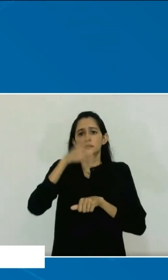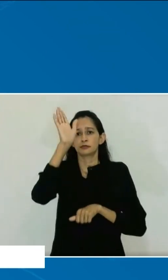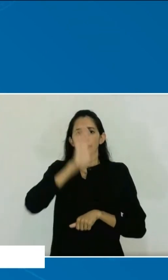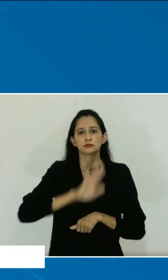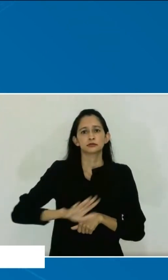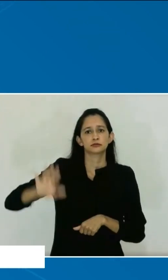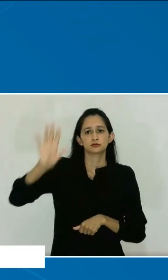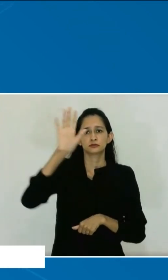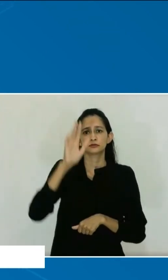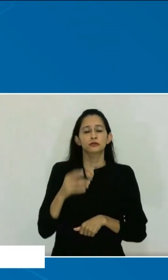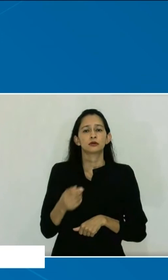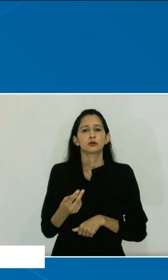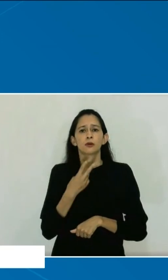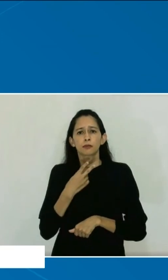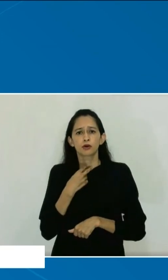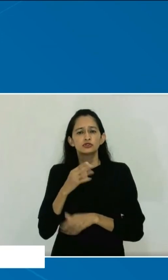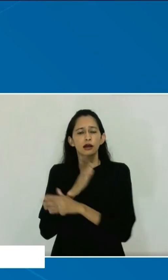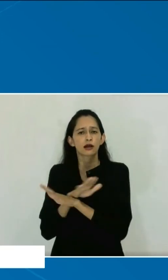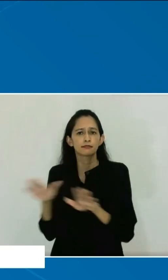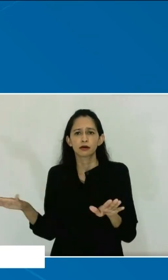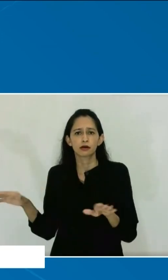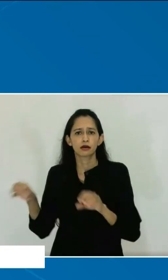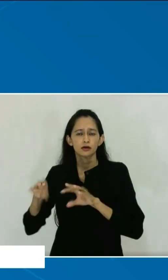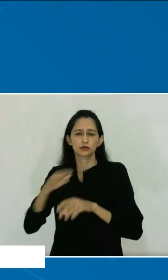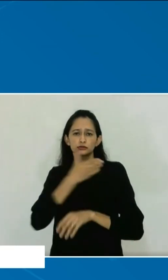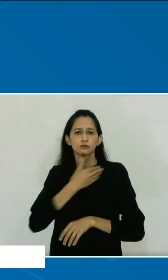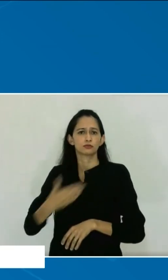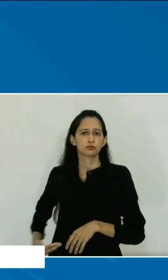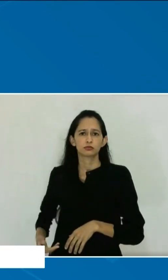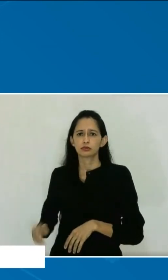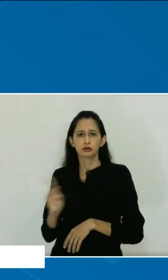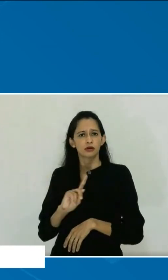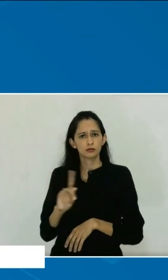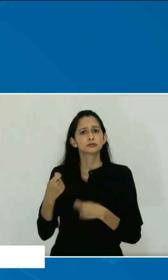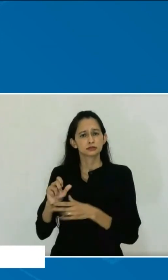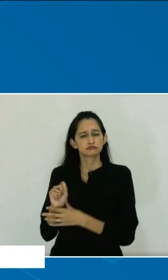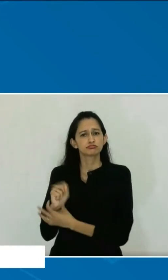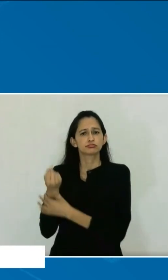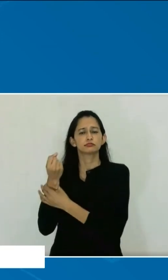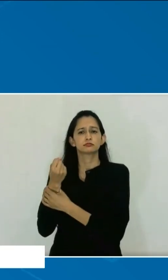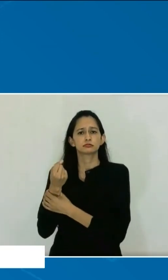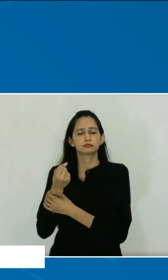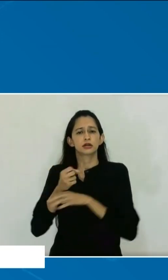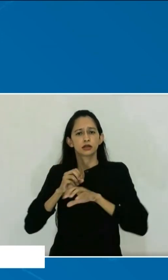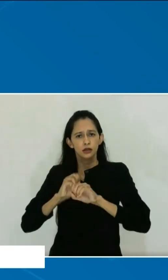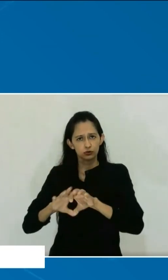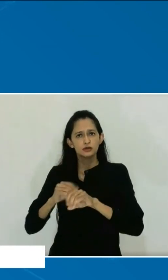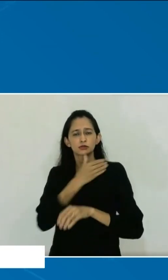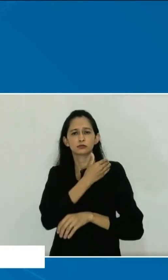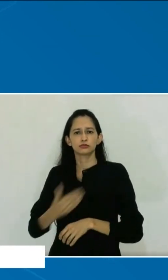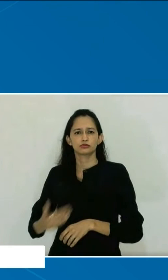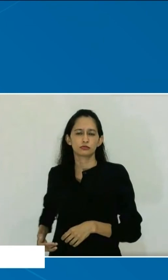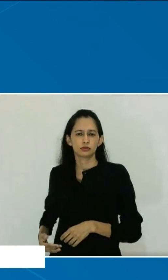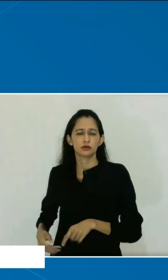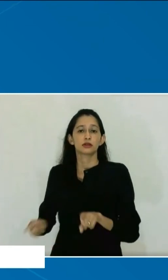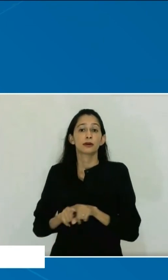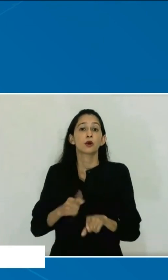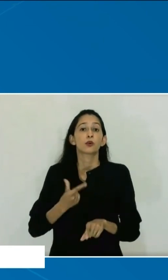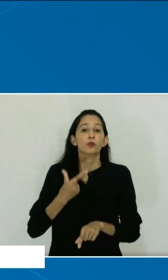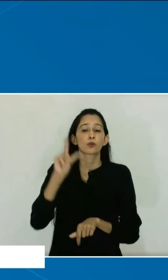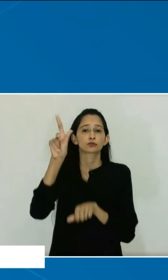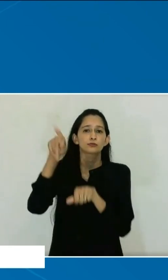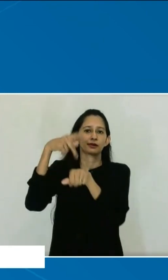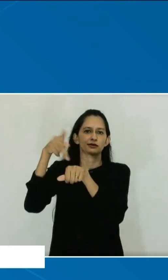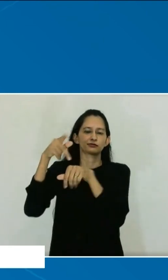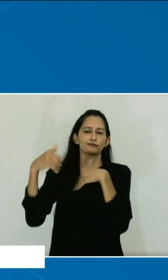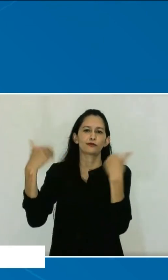educação pública. Nós temos muito a fazer nesse campo ainda, né? E mesmo em países bem desenvolvidos que adotaram o